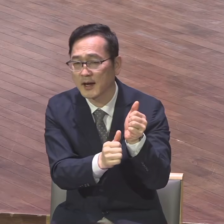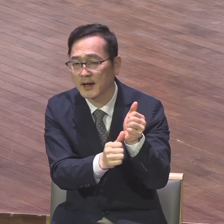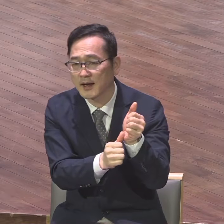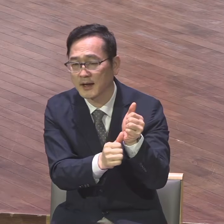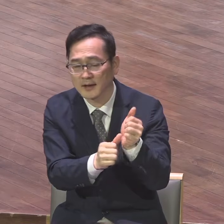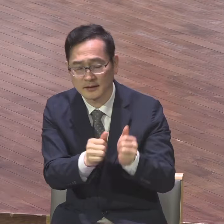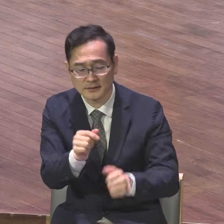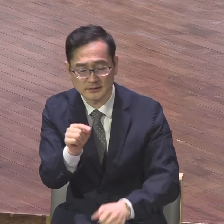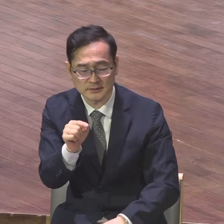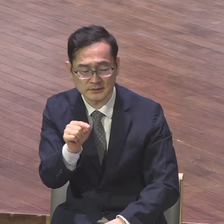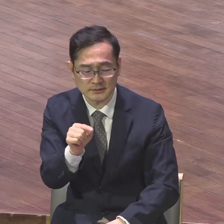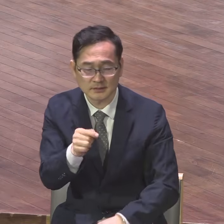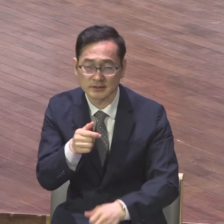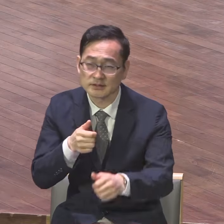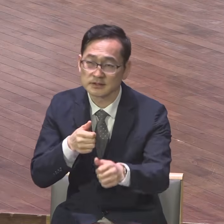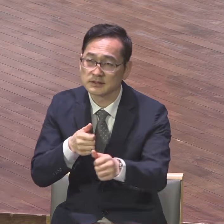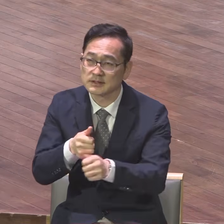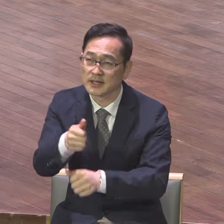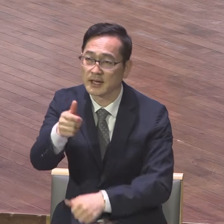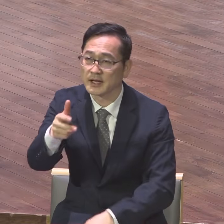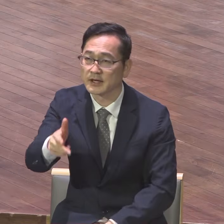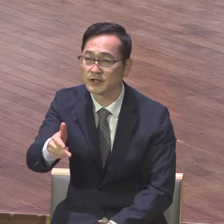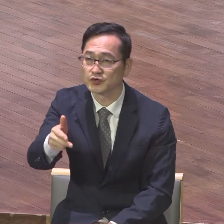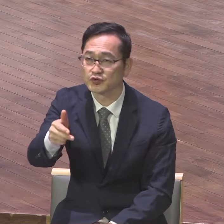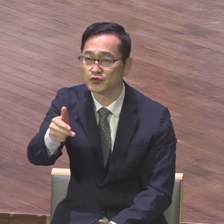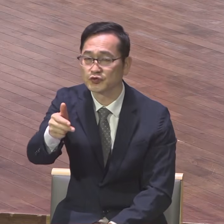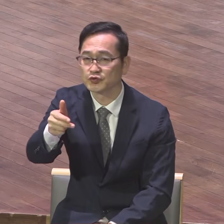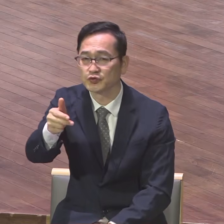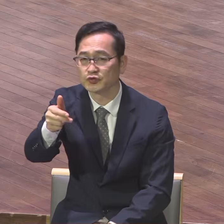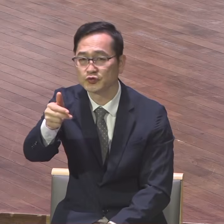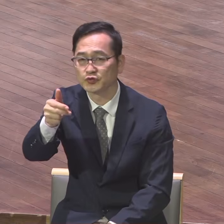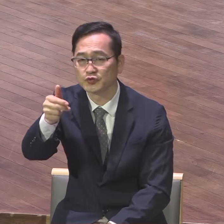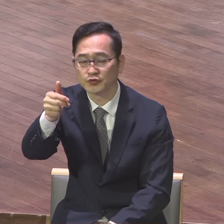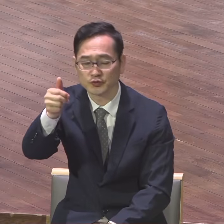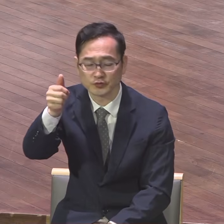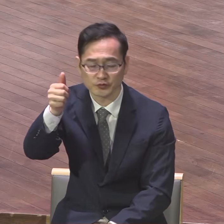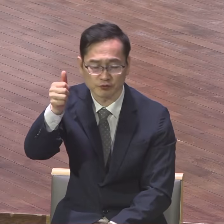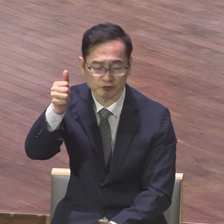여호수아의 그는 승리의 주